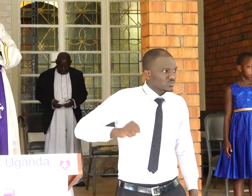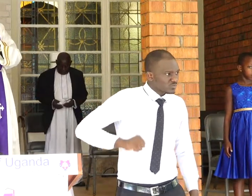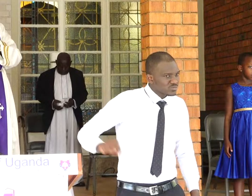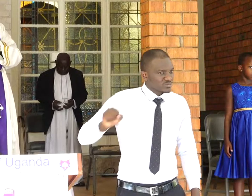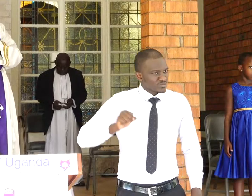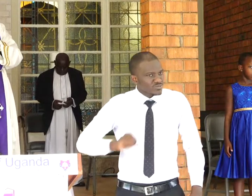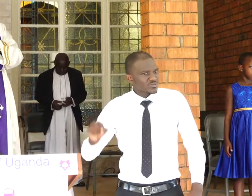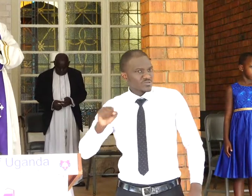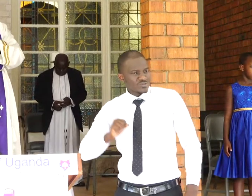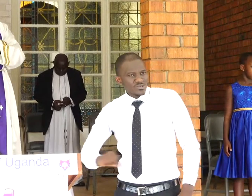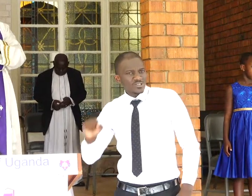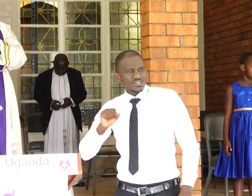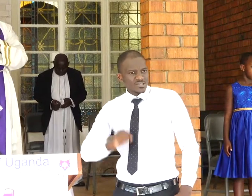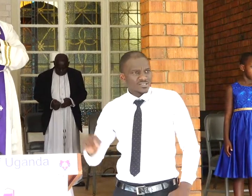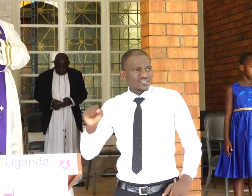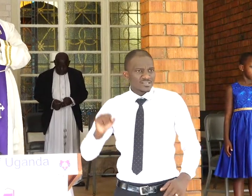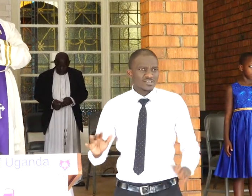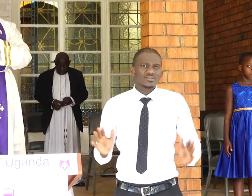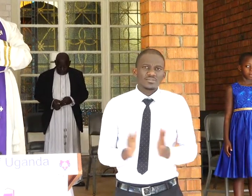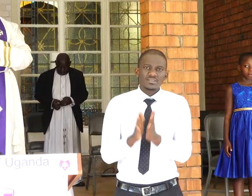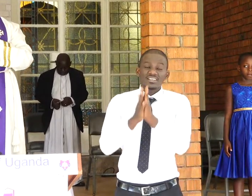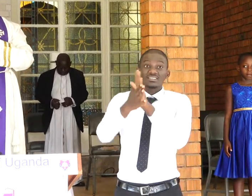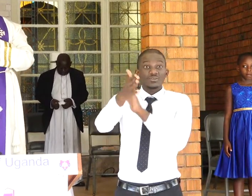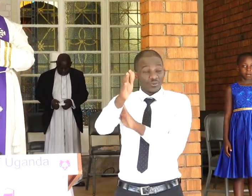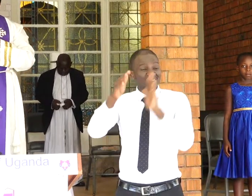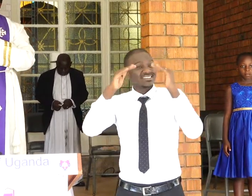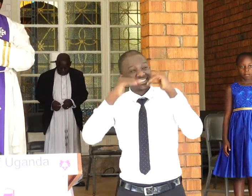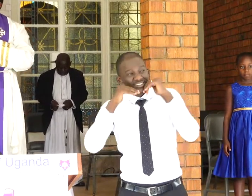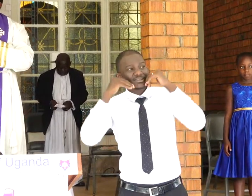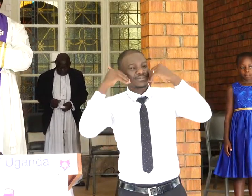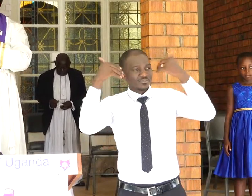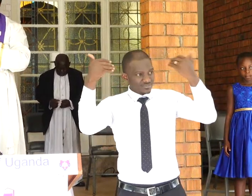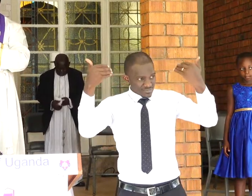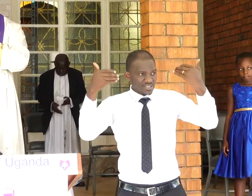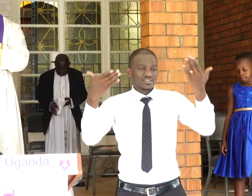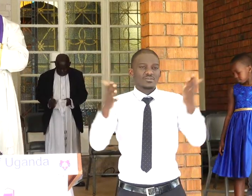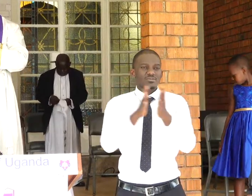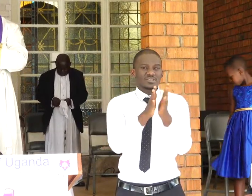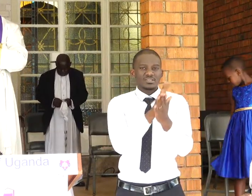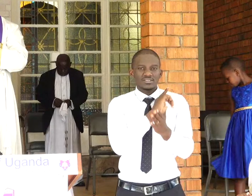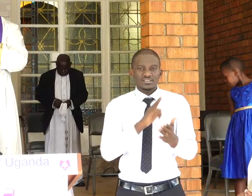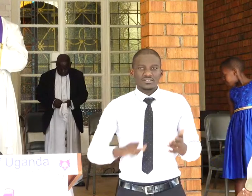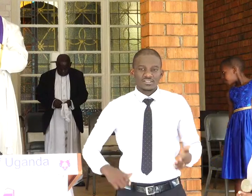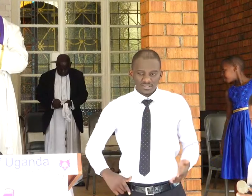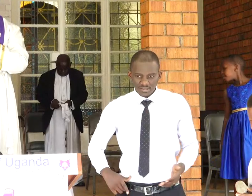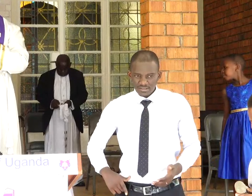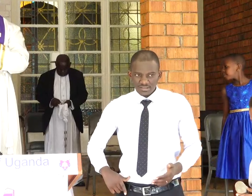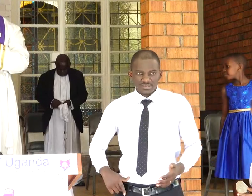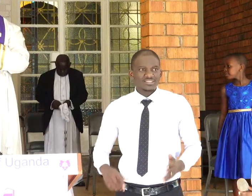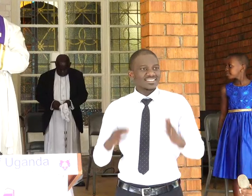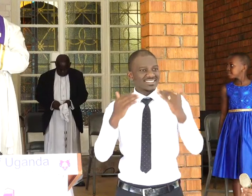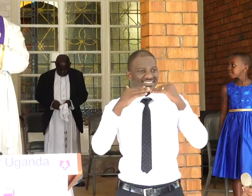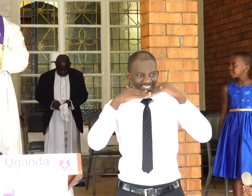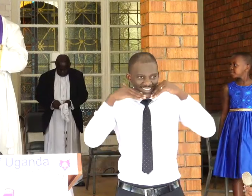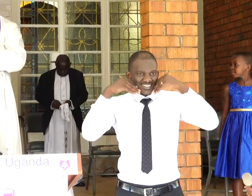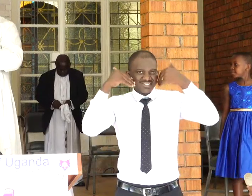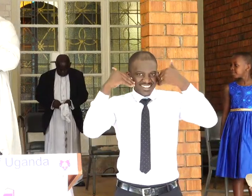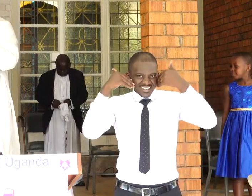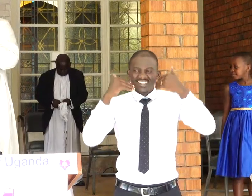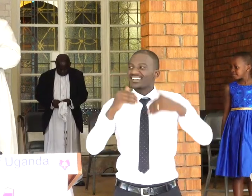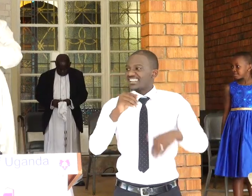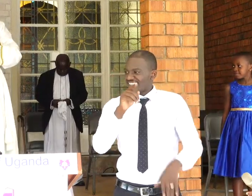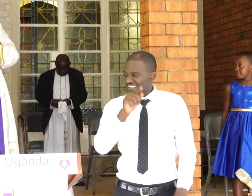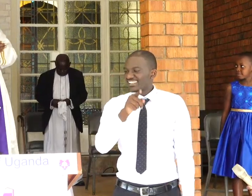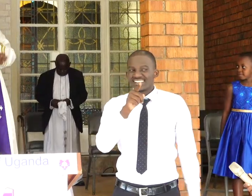tutendereza Katonda waffe. Aina simayiro jijeyo jitekeko. Mukama yebazibwe. Aha, simayiro chikecho.